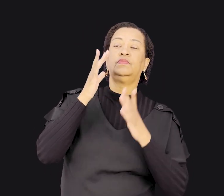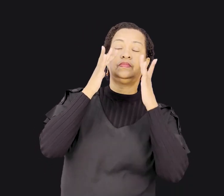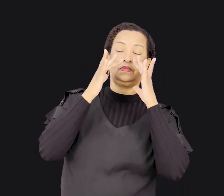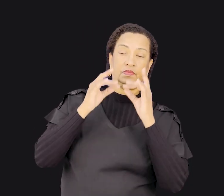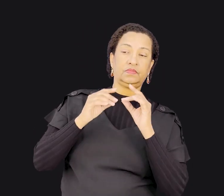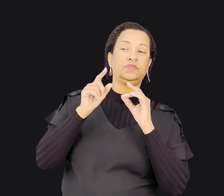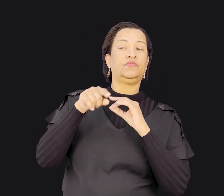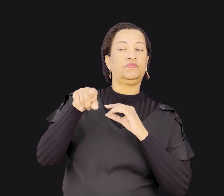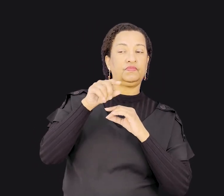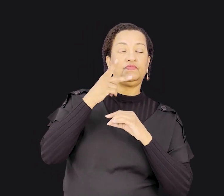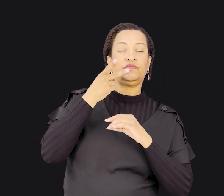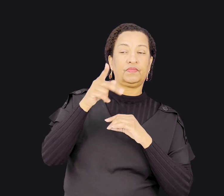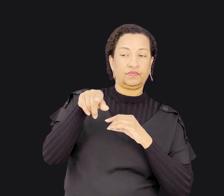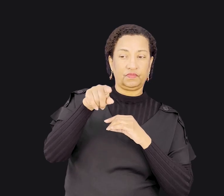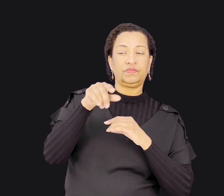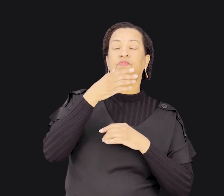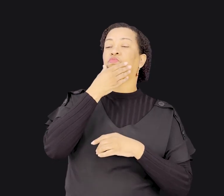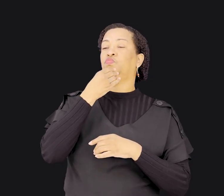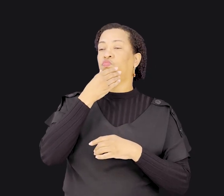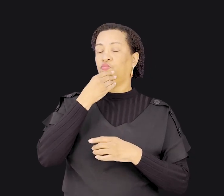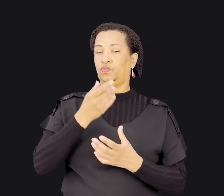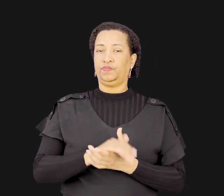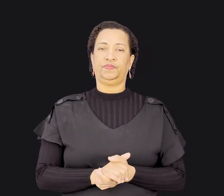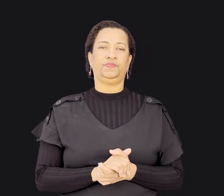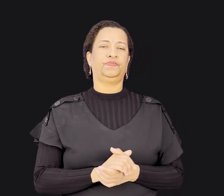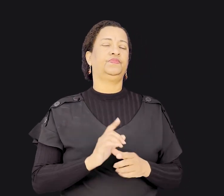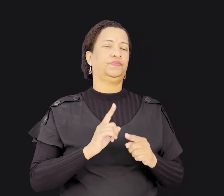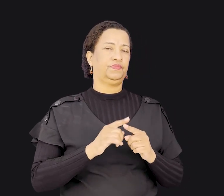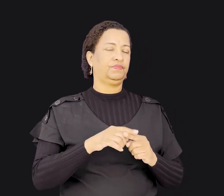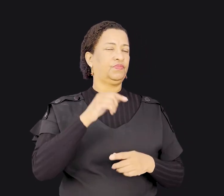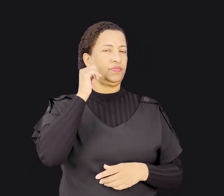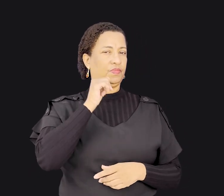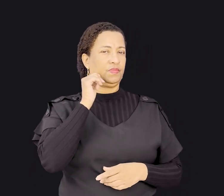atenção. Vou falar com vocês sobre o homem. Isso porque a mulher só pode